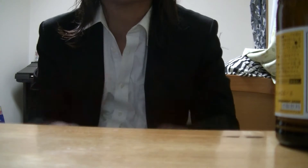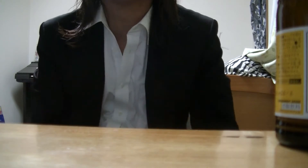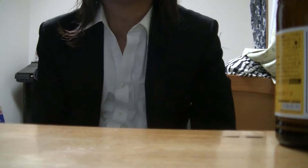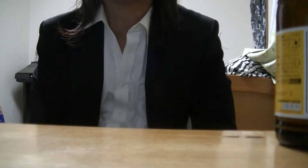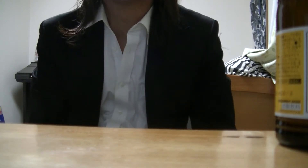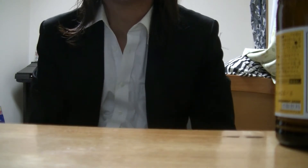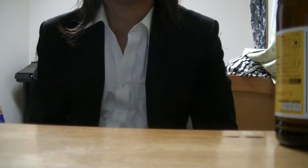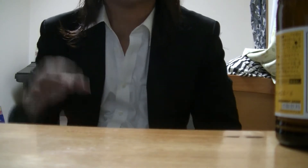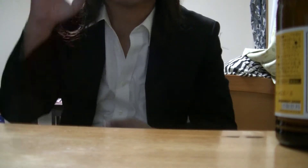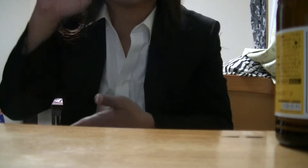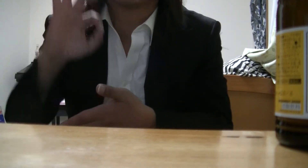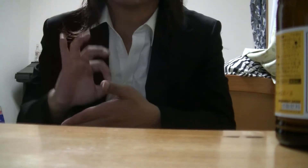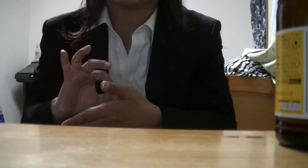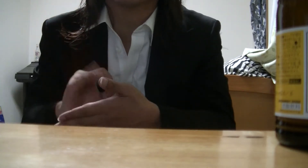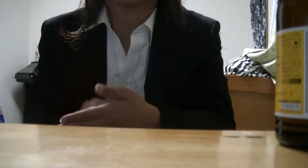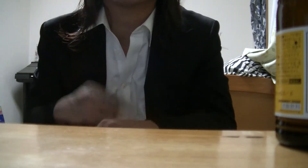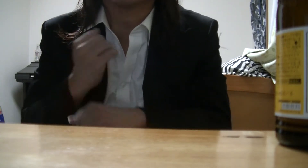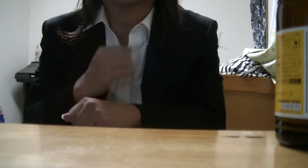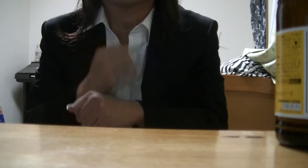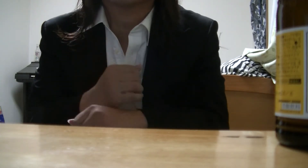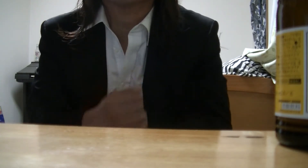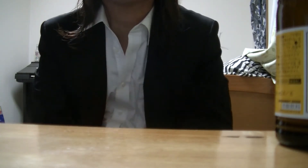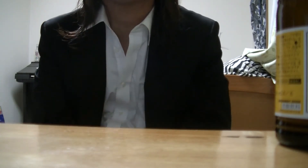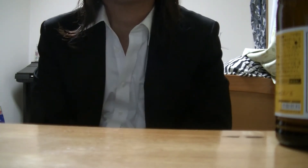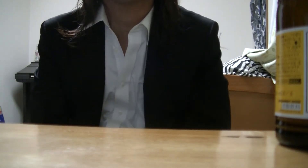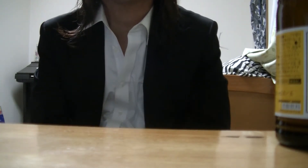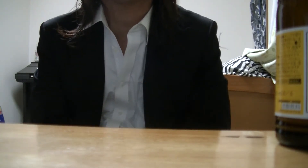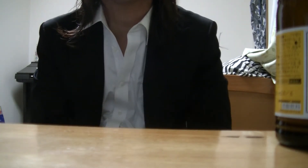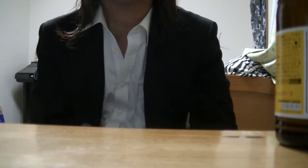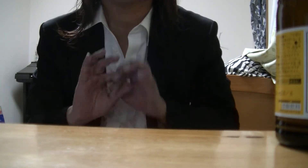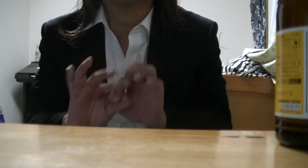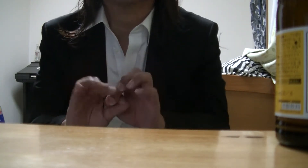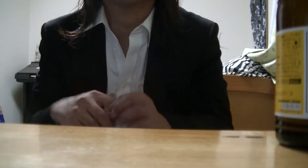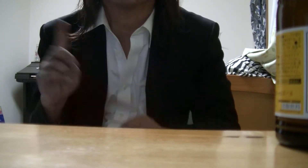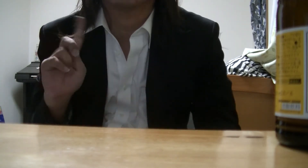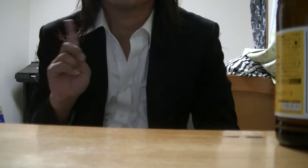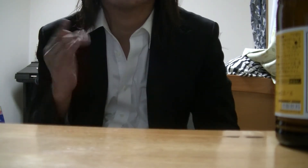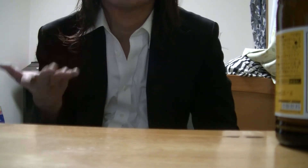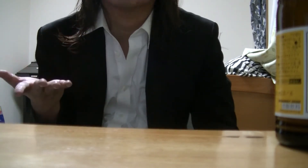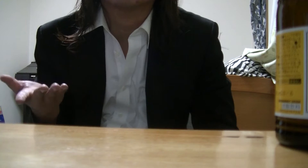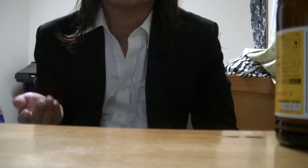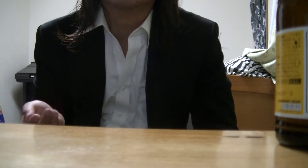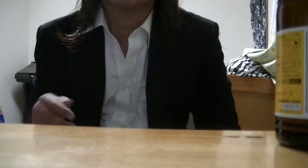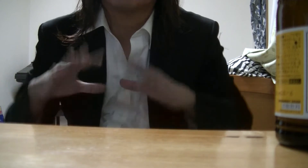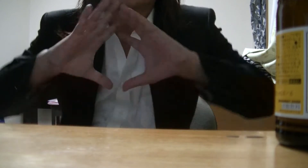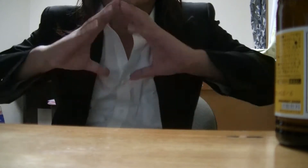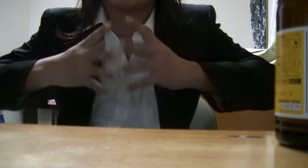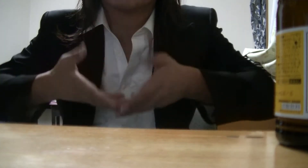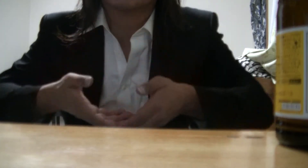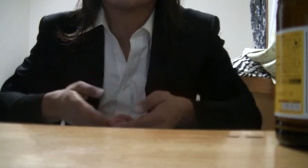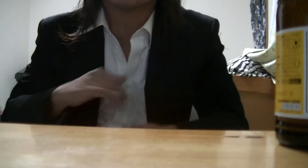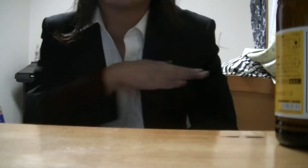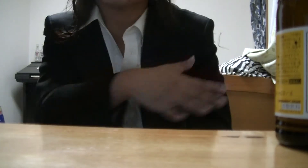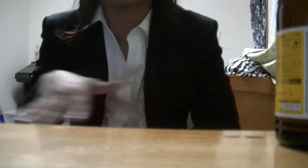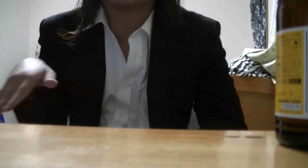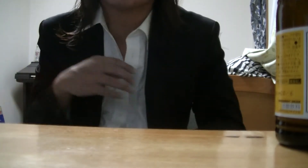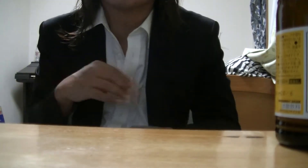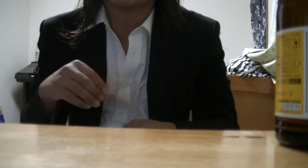シャリーンってお金が入るっていう仕組みになっています。で、そうなるとどういうことが起きるかっていうと、世の中の人がたくさんクリックする情報を上げることになります